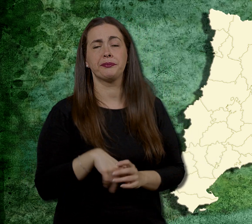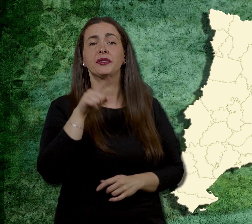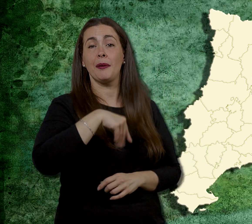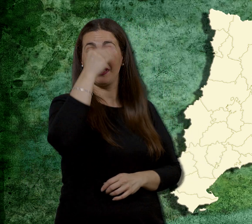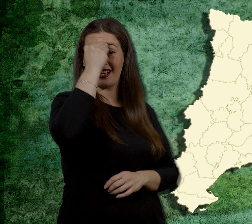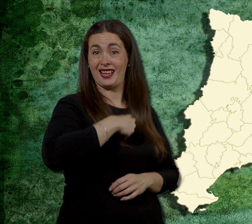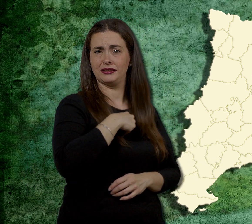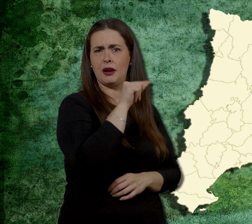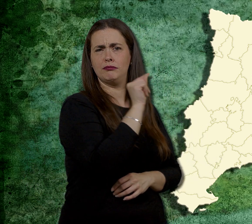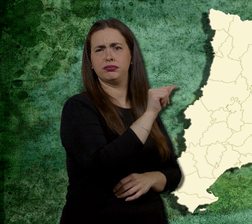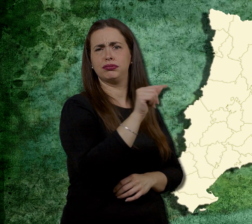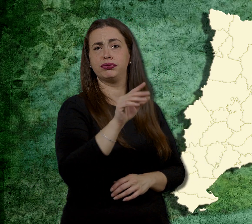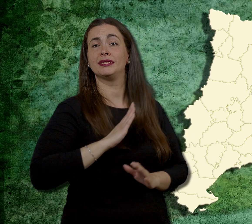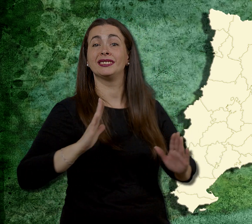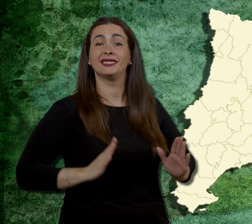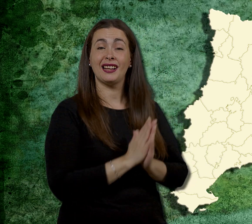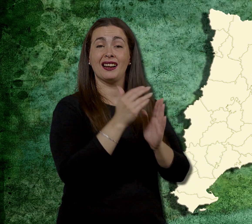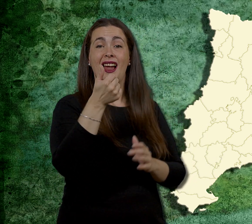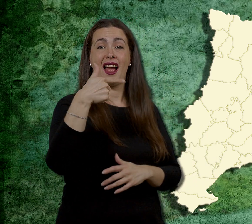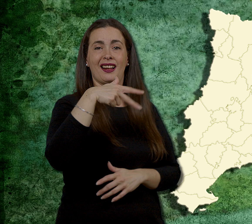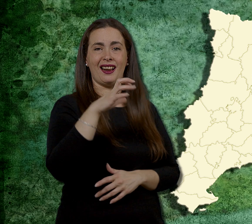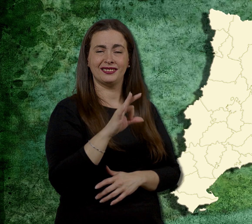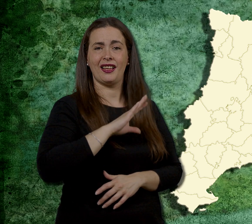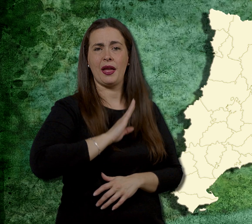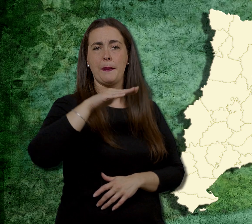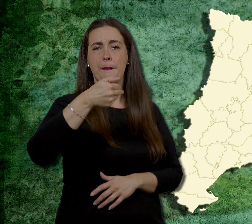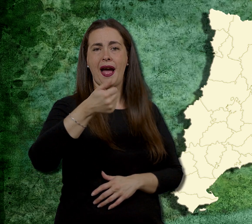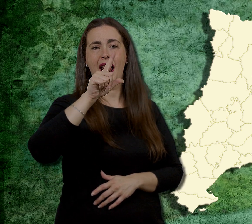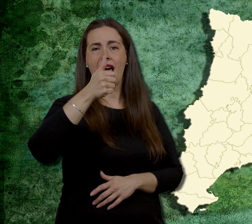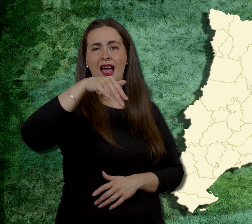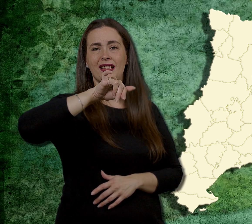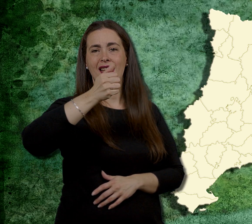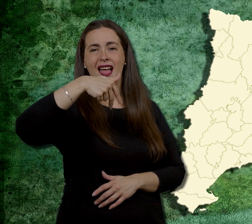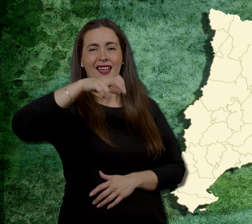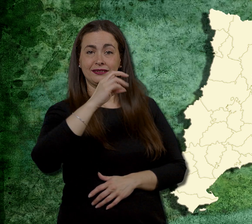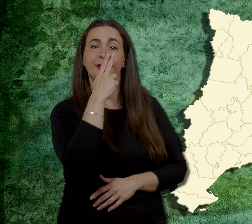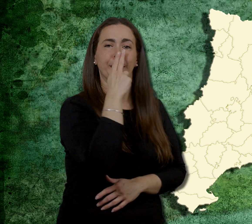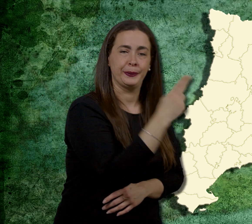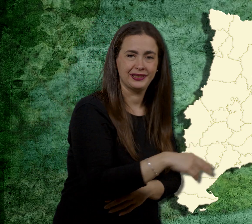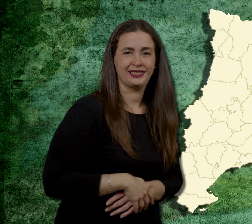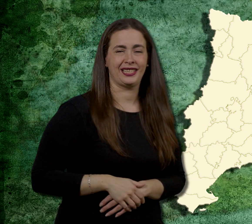Visitar les esglésies parroquials de Santa Agnès de Malanyanes i de Sant Sadurní.